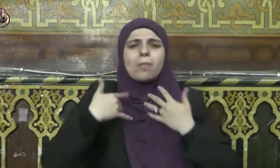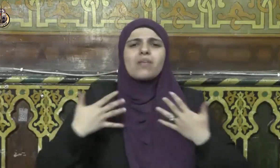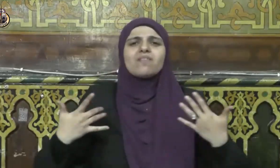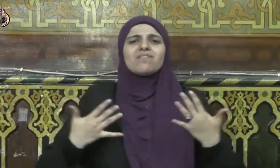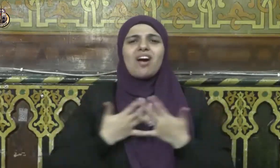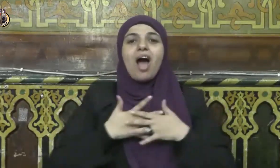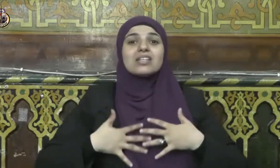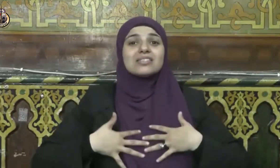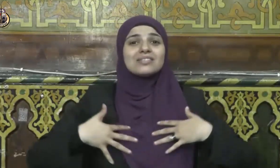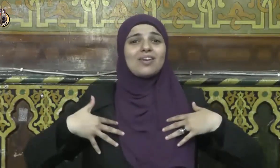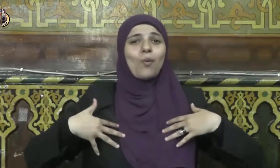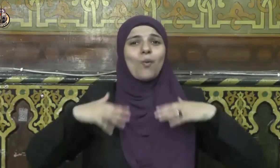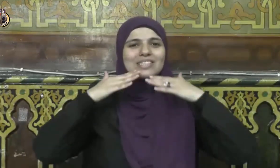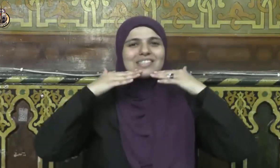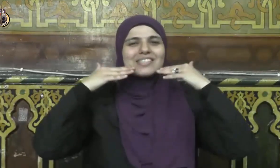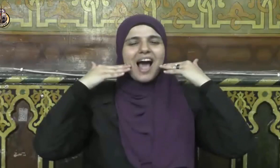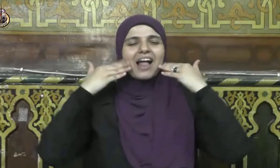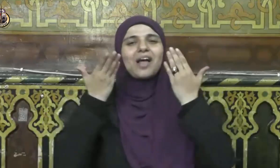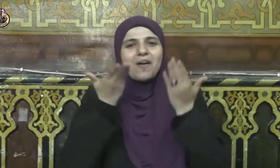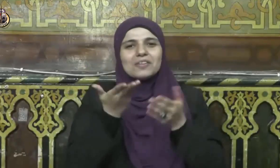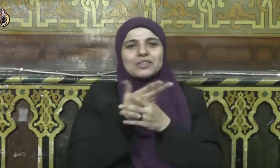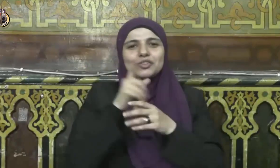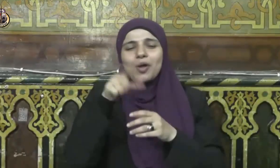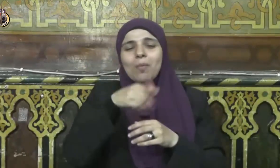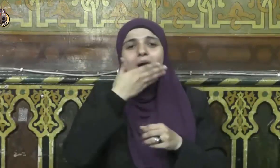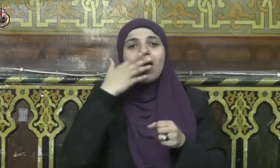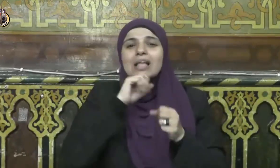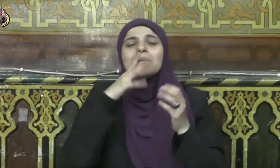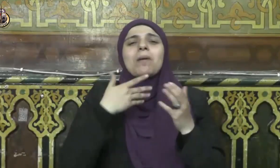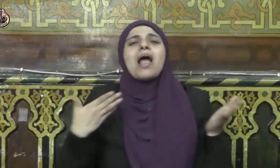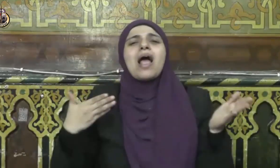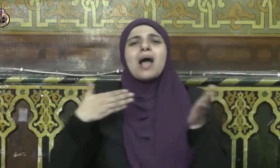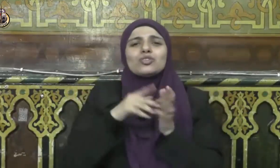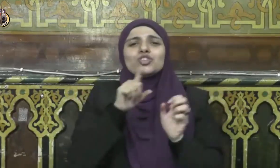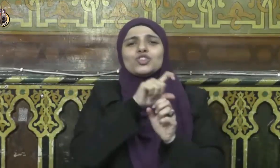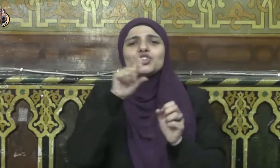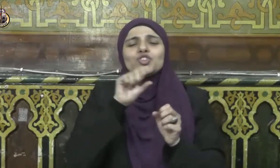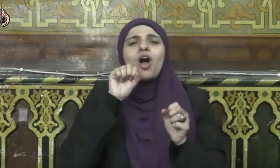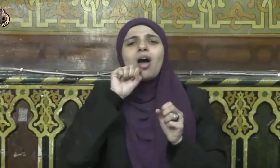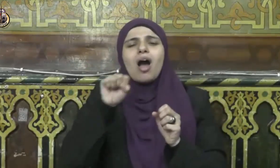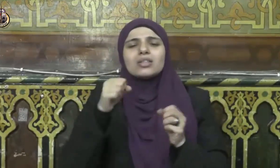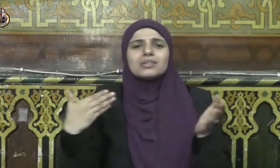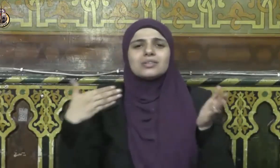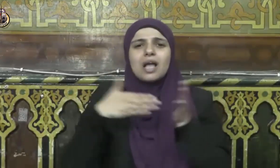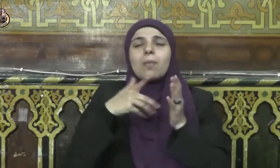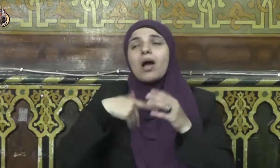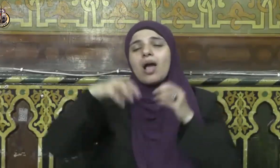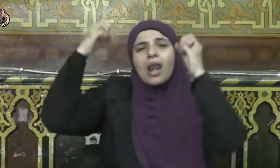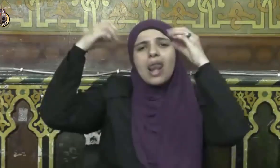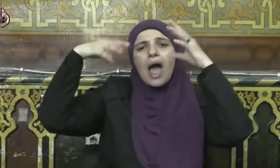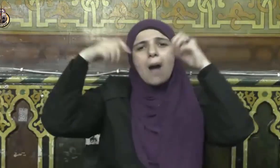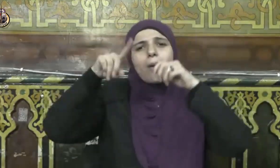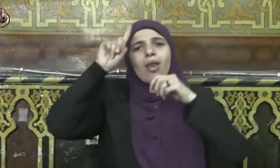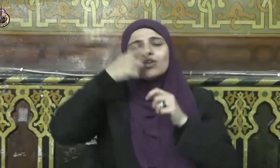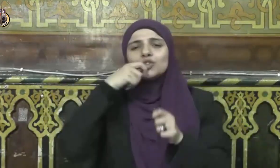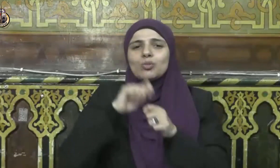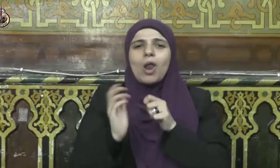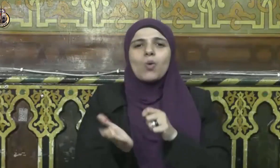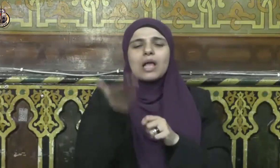مظاهر البهجة والفرح والسعادة بإكمال عدة الشهر وإتمام نعمة الله تعالى